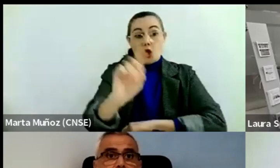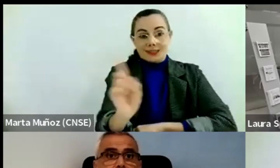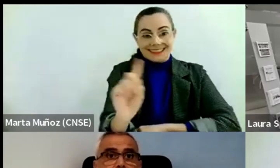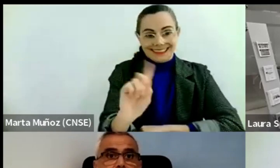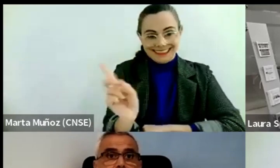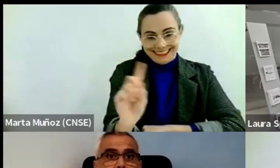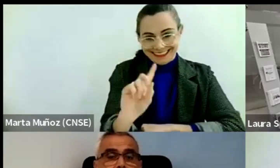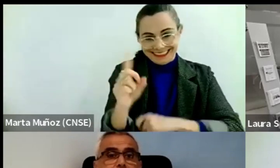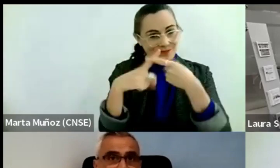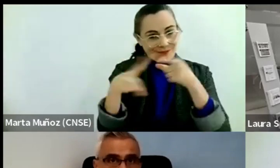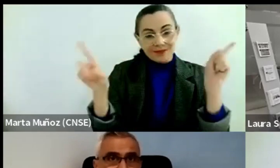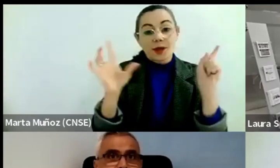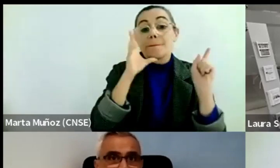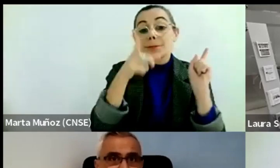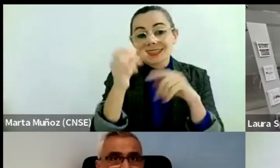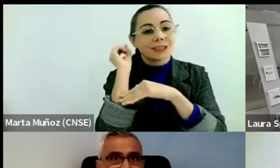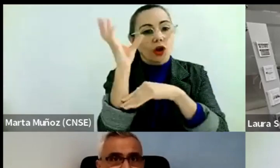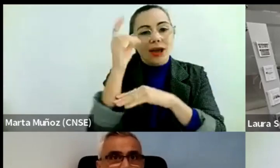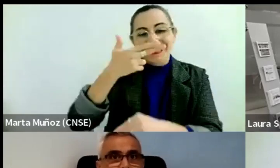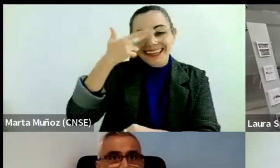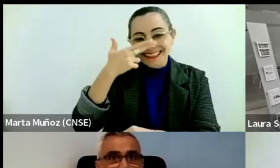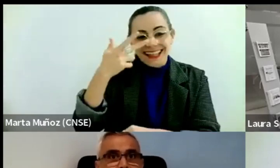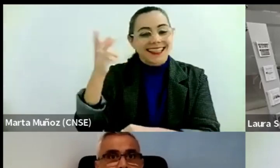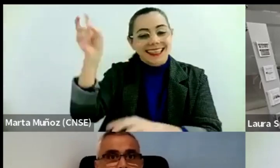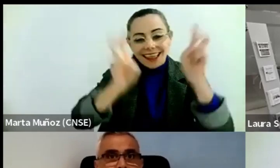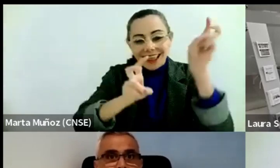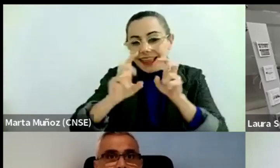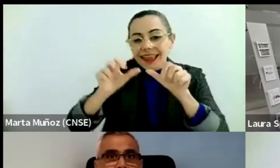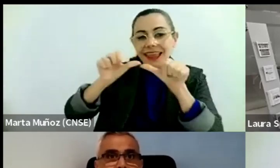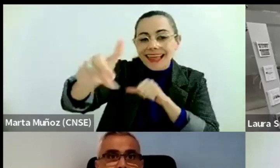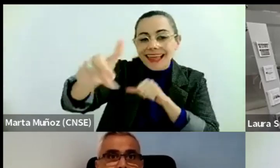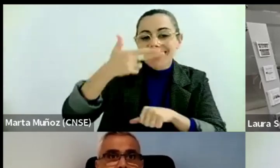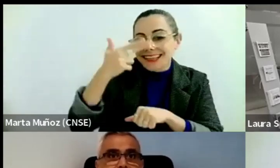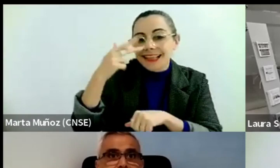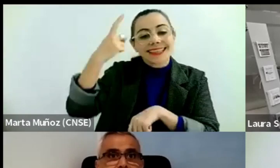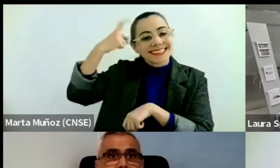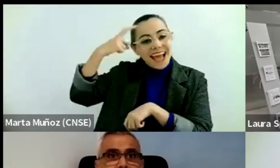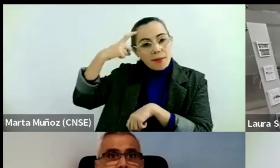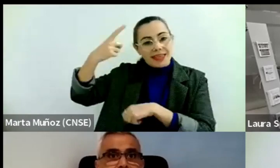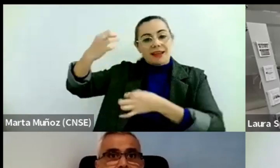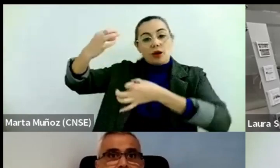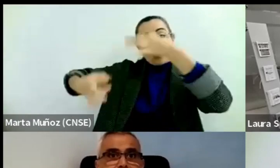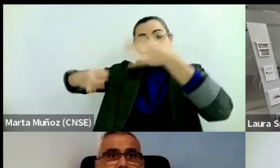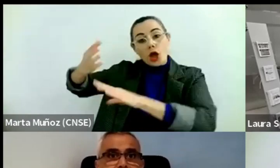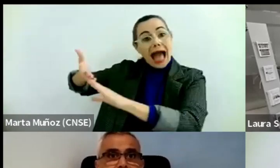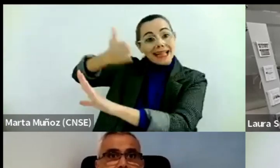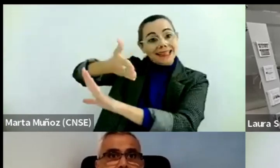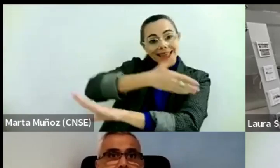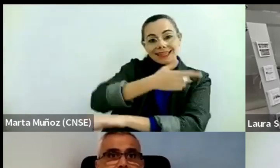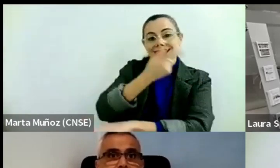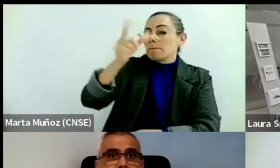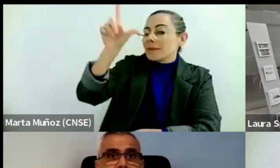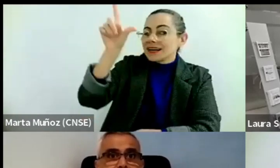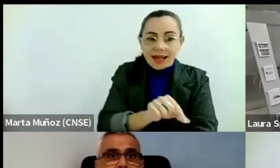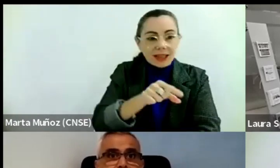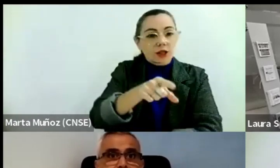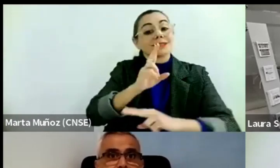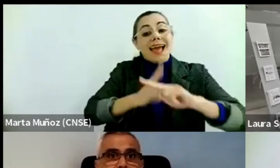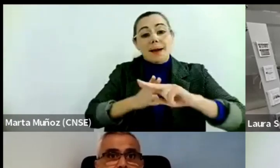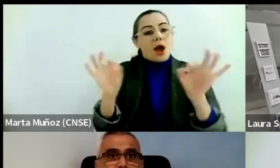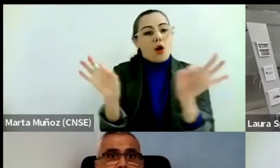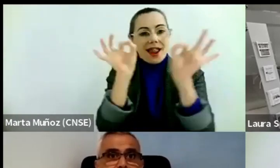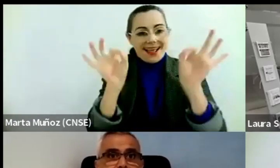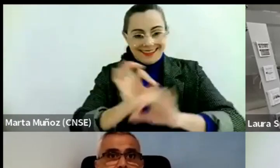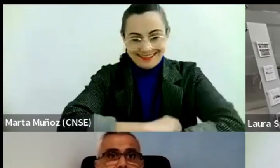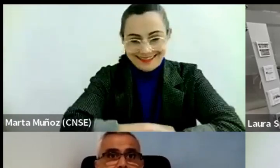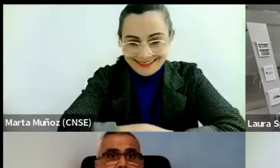automáticamente al ver mediación habéis pensado en mediación comunicativa. Y no, no es así. Es para que conozcáis que